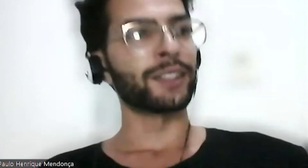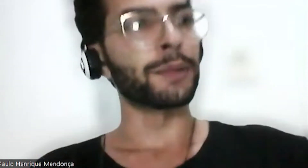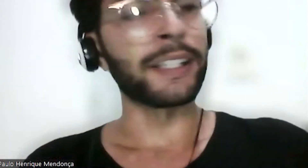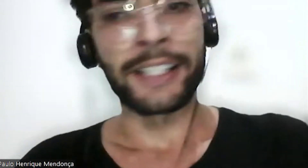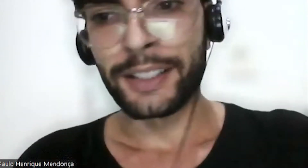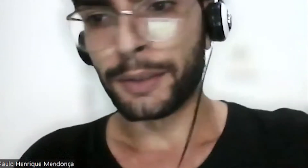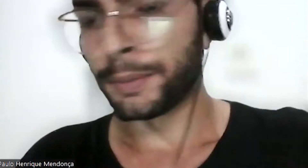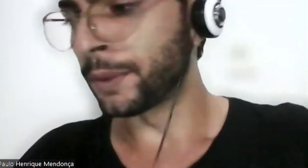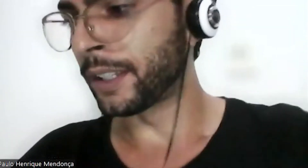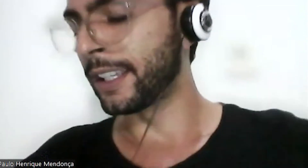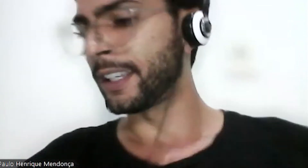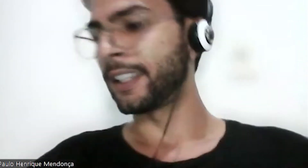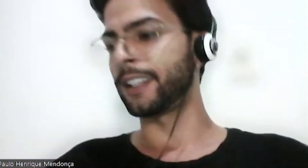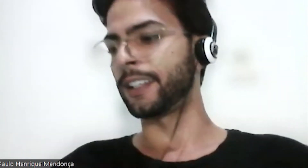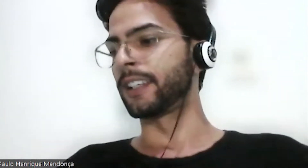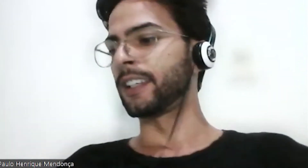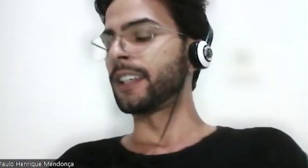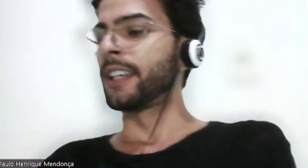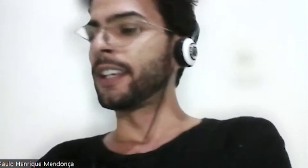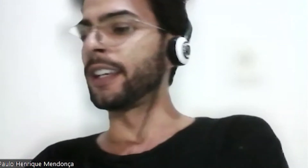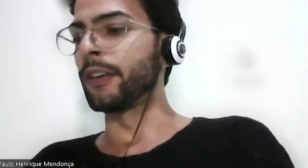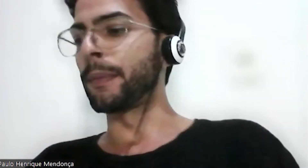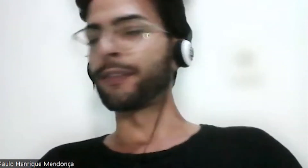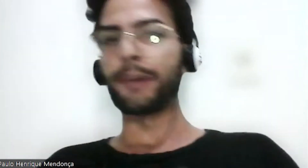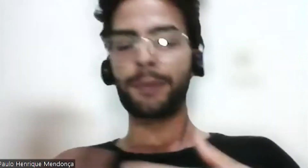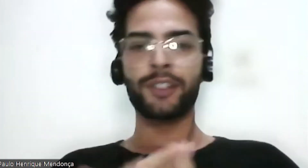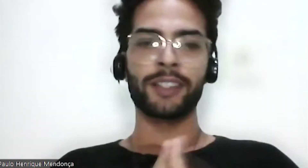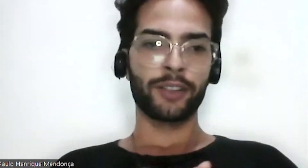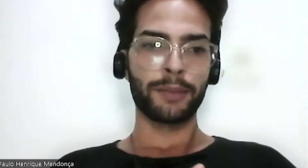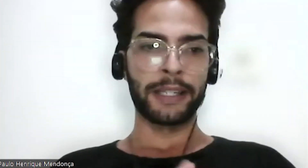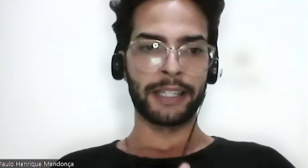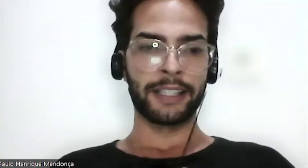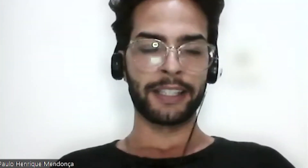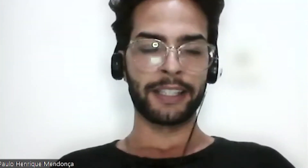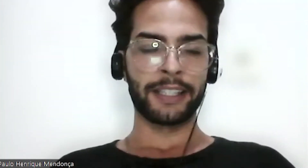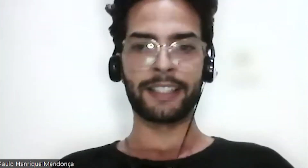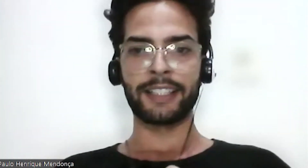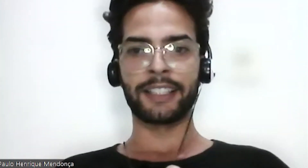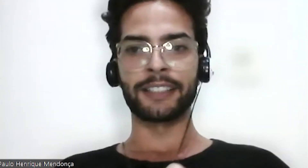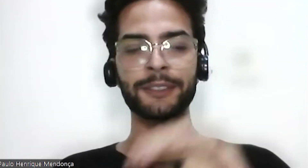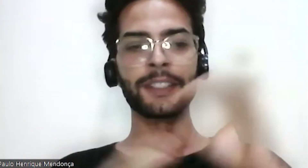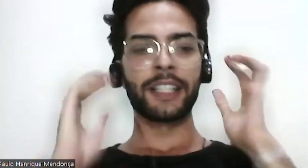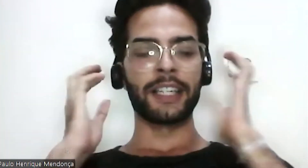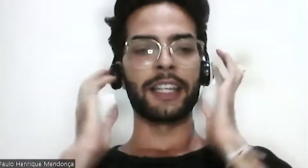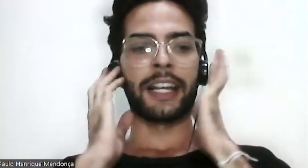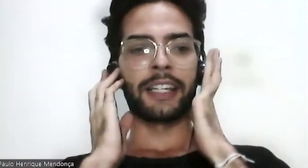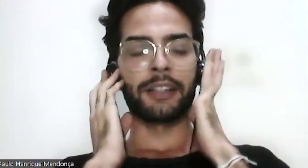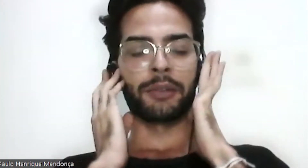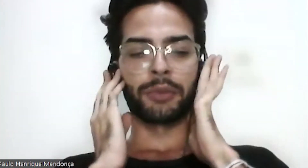sobre isso, porque eu aprovei um projeto na Audi Blank esse ano, e aí